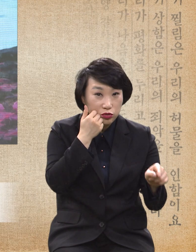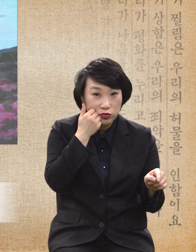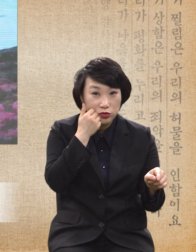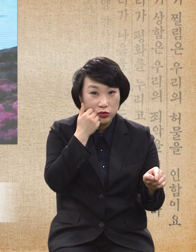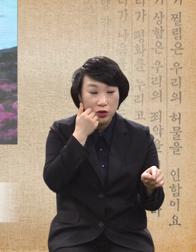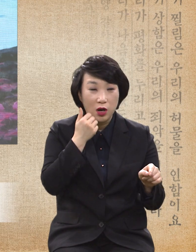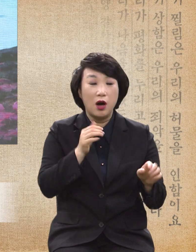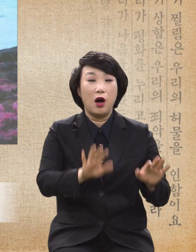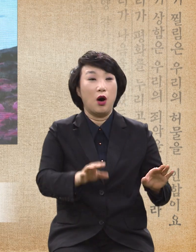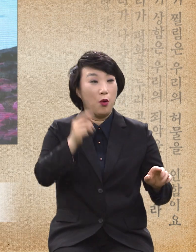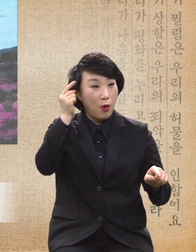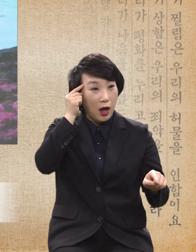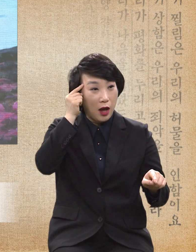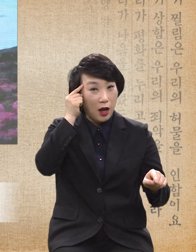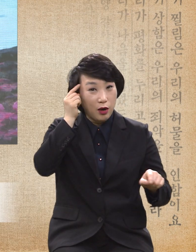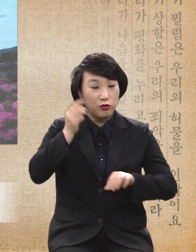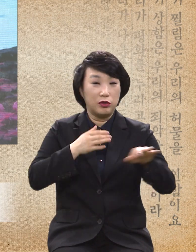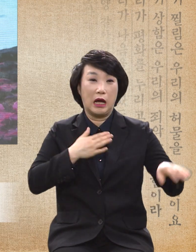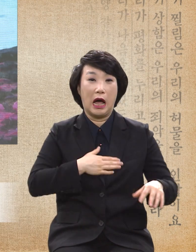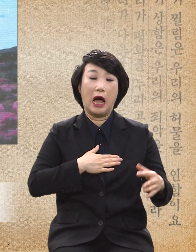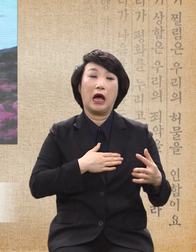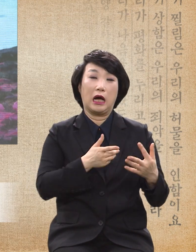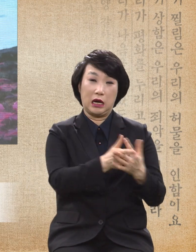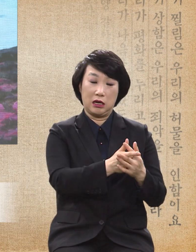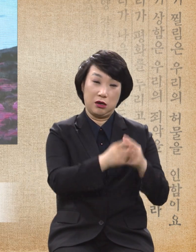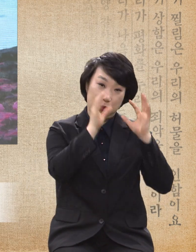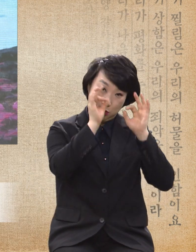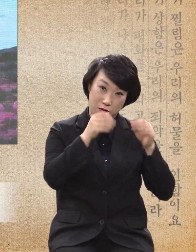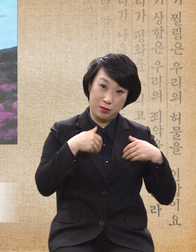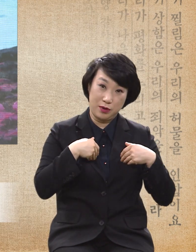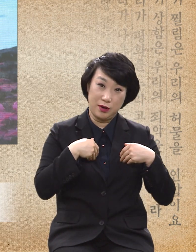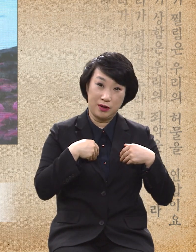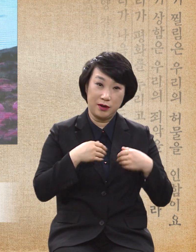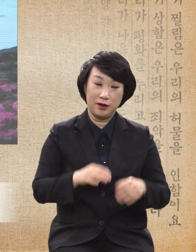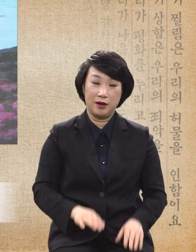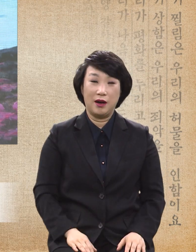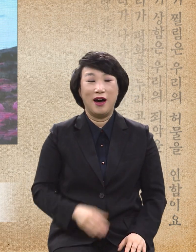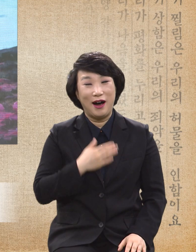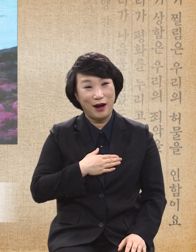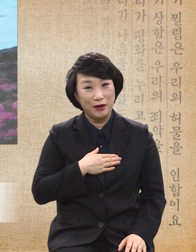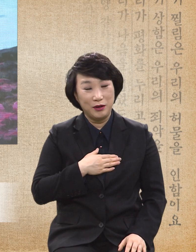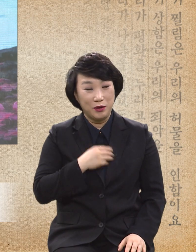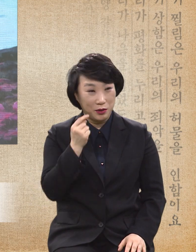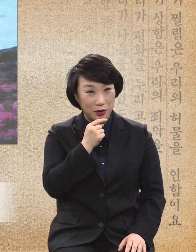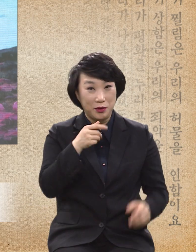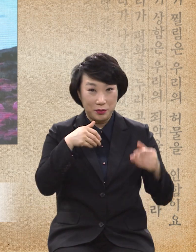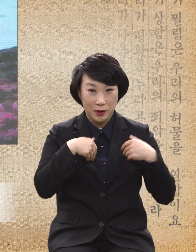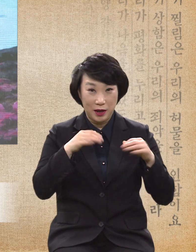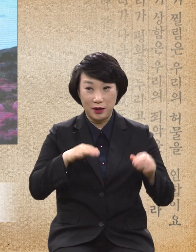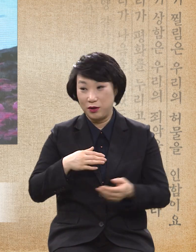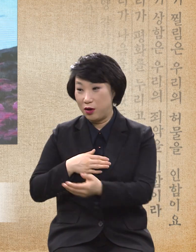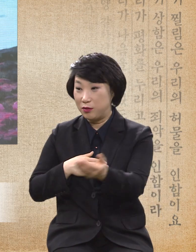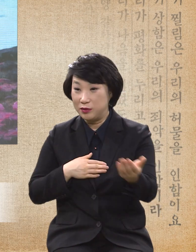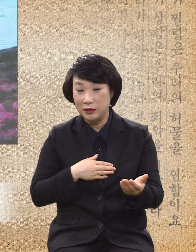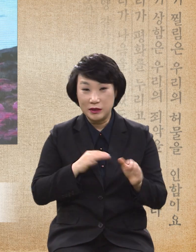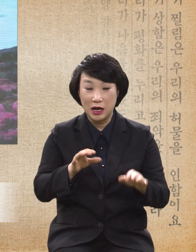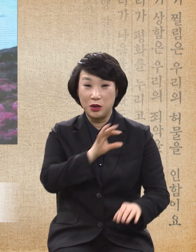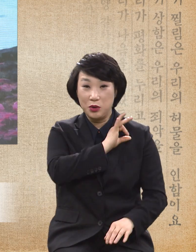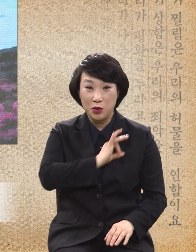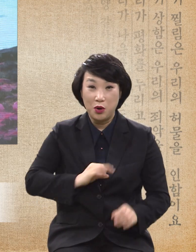놈인가, 무엇인가를 우리가 자세히 보십시오. 자세히 봐요. 근데